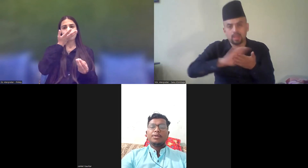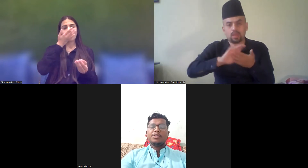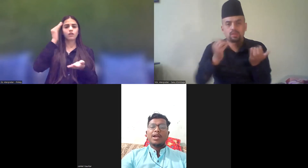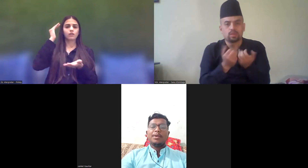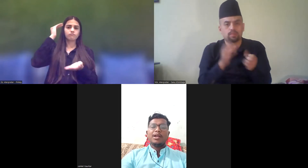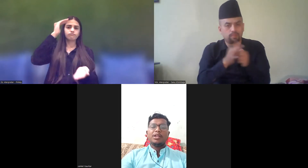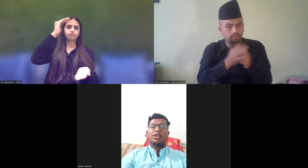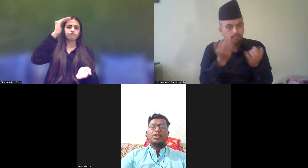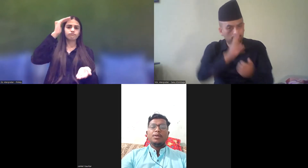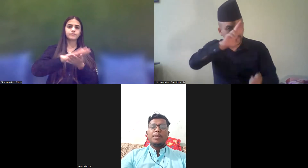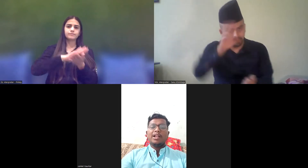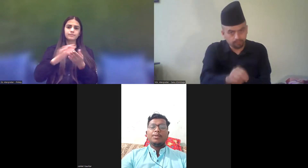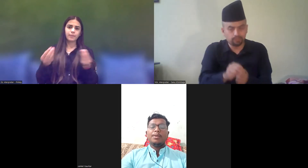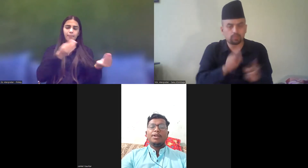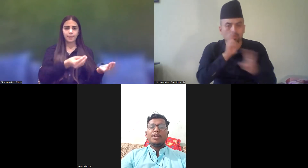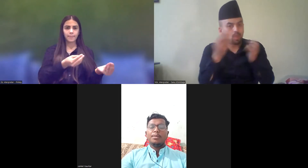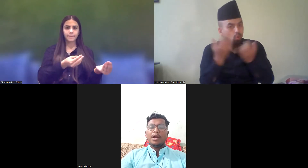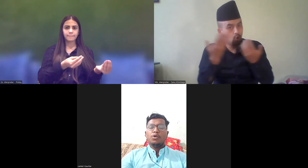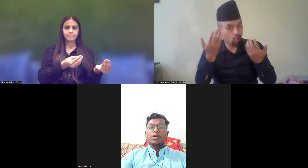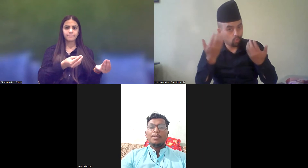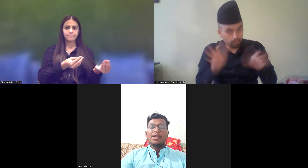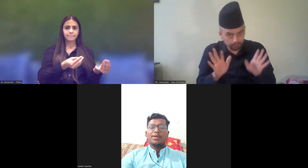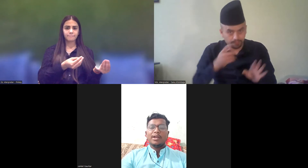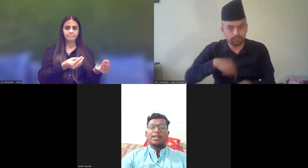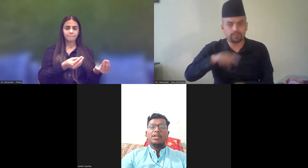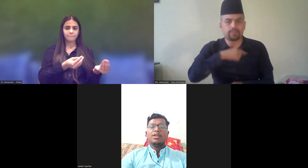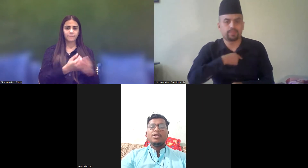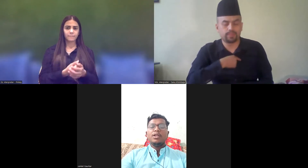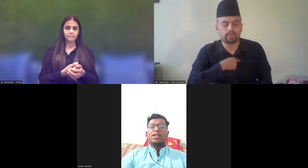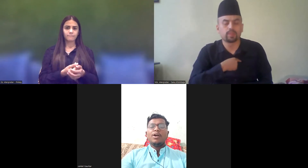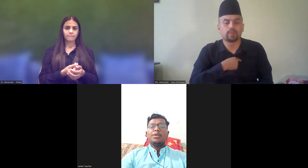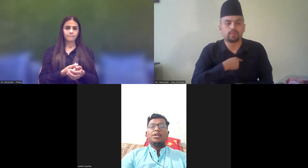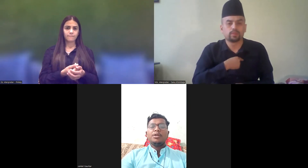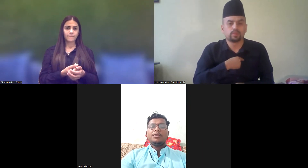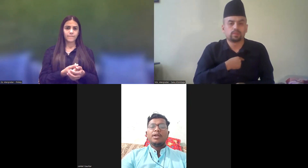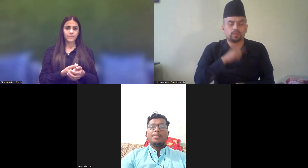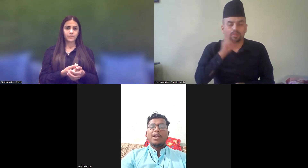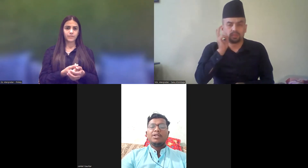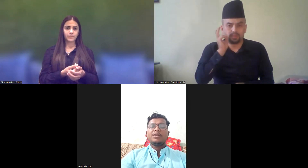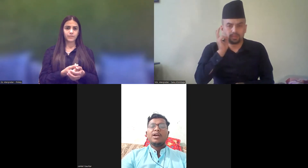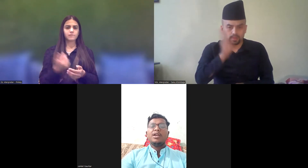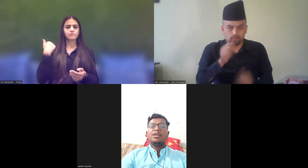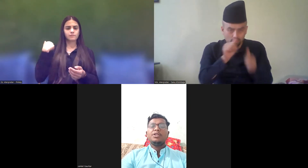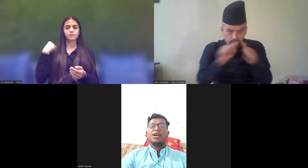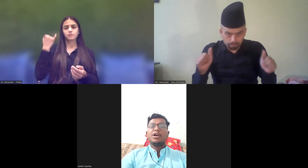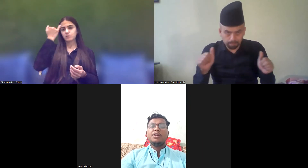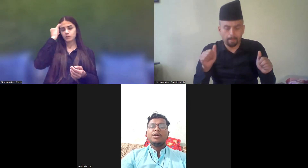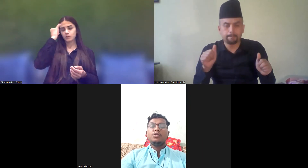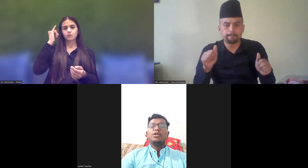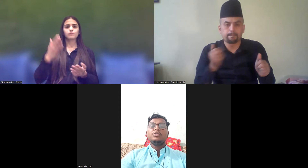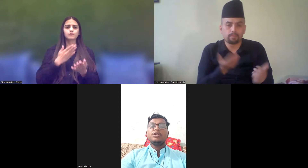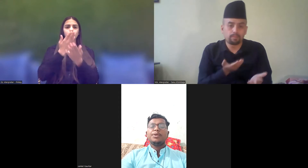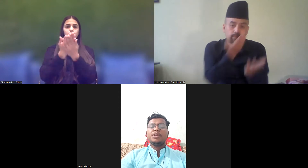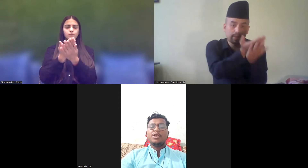ही समस्या आम्हाला तिने बालसभेमध्ये मांडून आम्हाला जेव्हा सांगितली, तेव्हा आम्ही ही समस्या पालकांच्या सहाय्याने तिच्या घरी